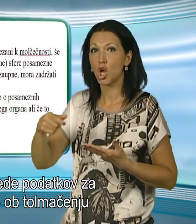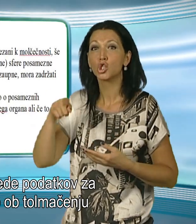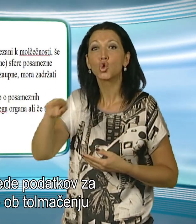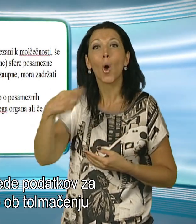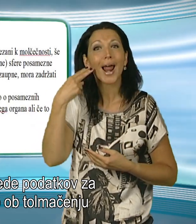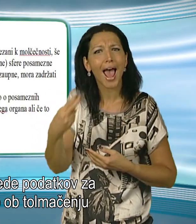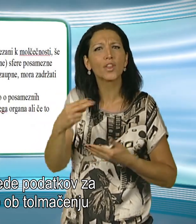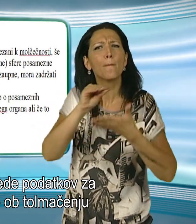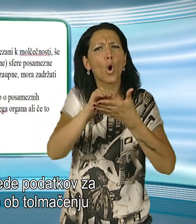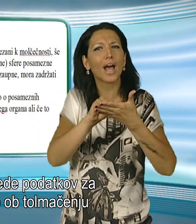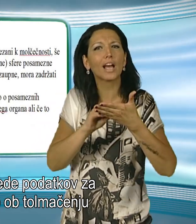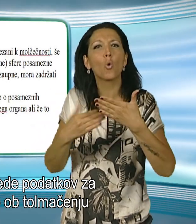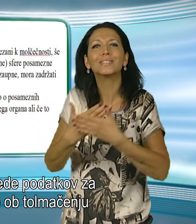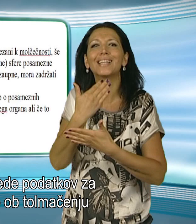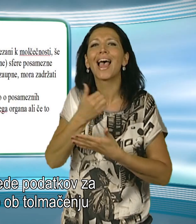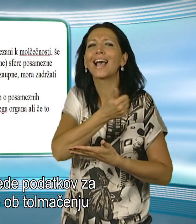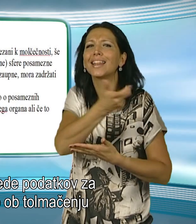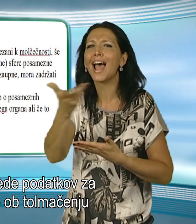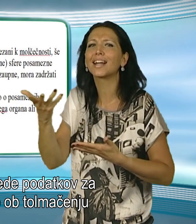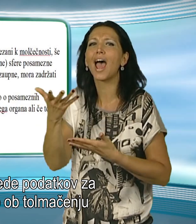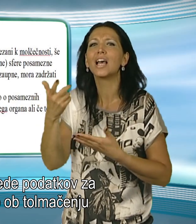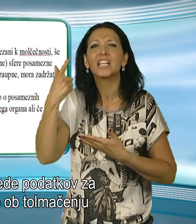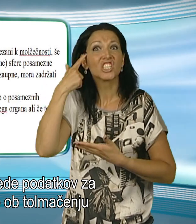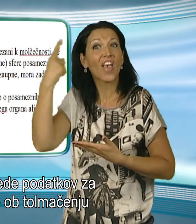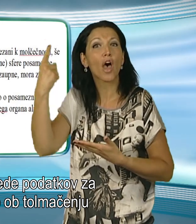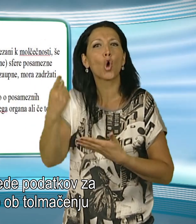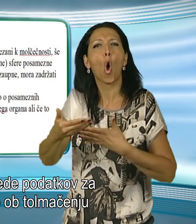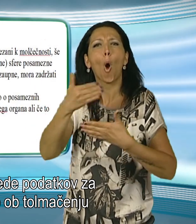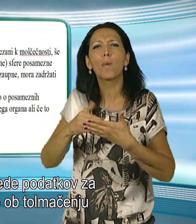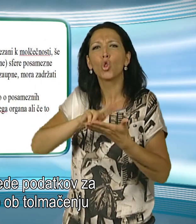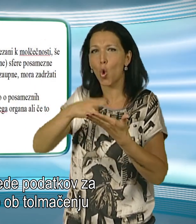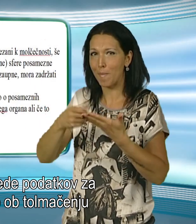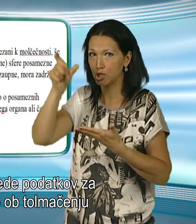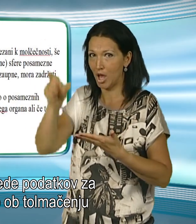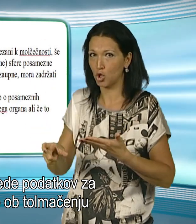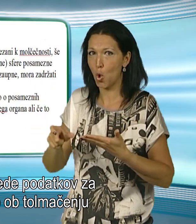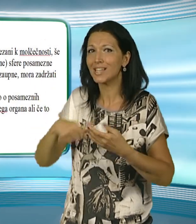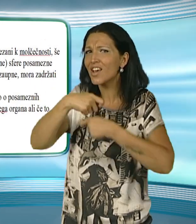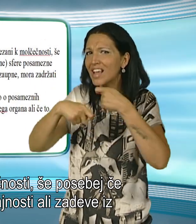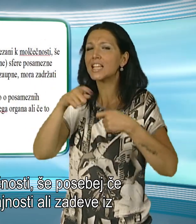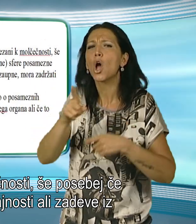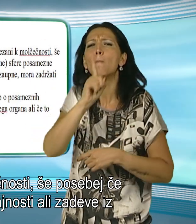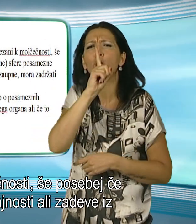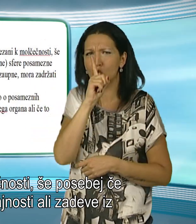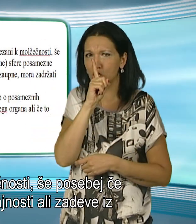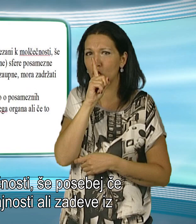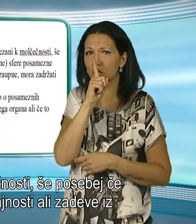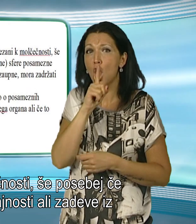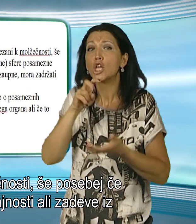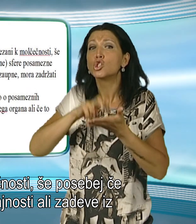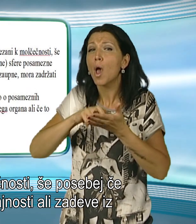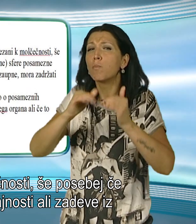Tolmači so glede podatkov, za katere zvedo ob tolmačenju, zavezani k molčečnosti, še posebej, če gre za primere tajnosti ali zadeve